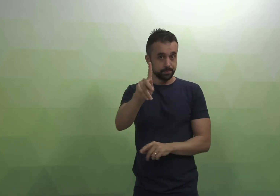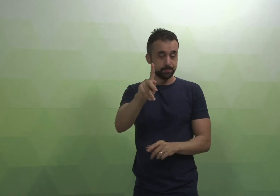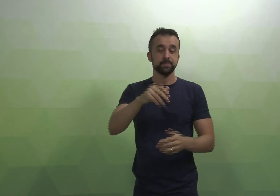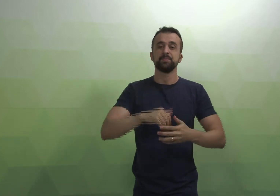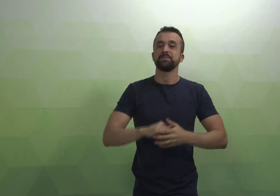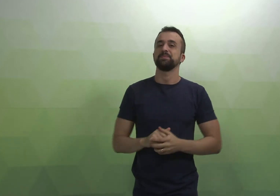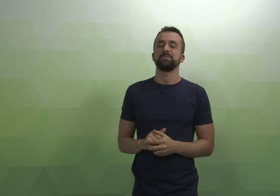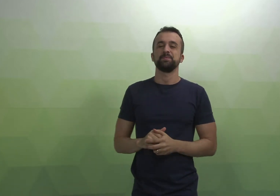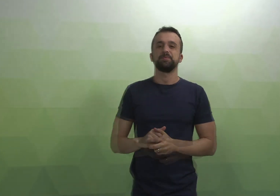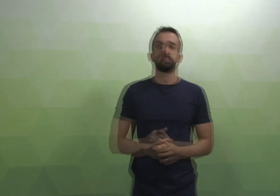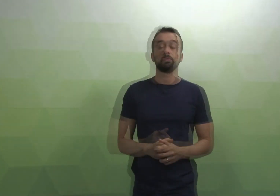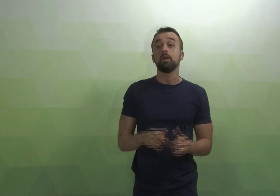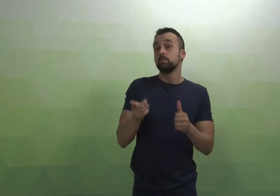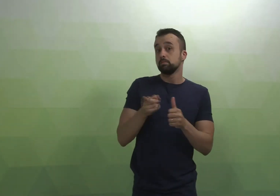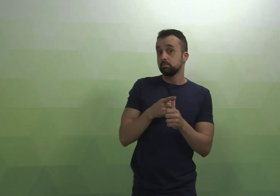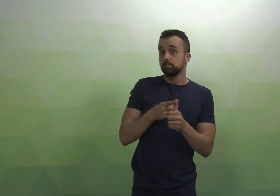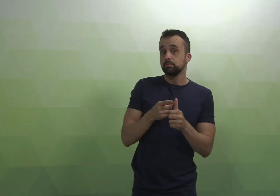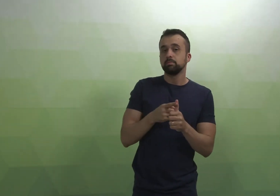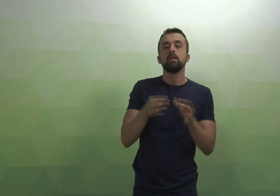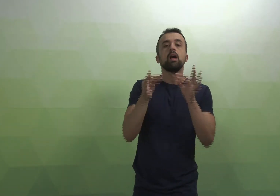no nível da sintaxe.